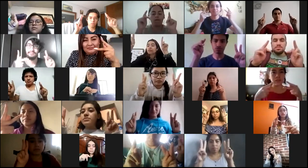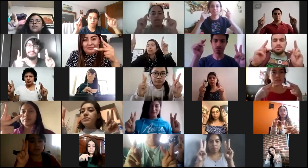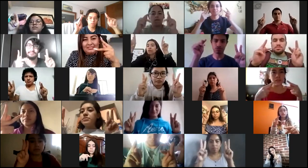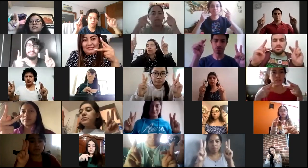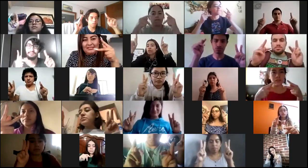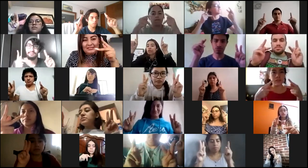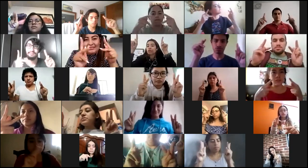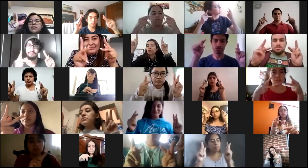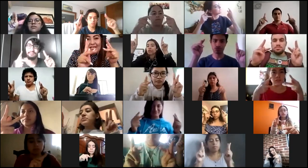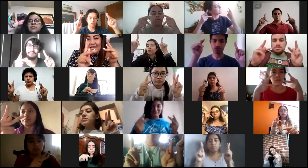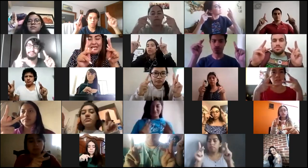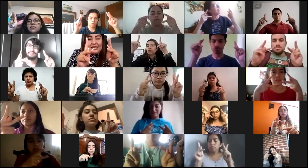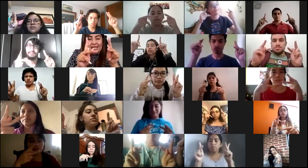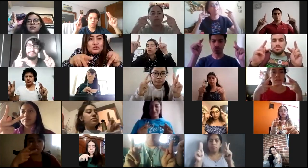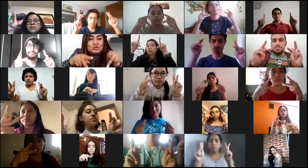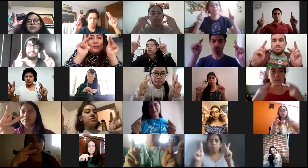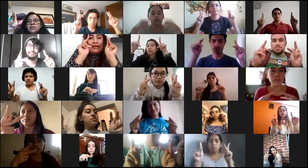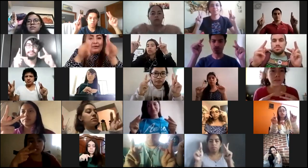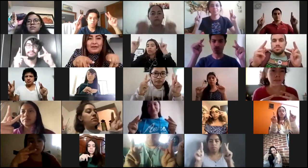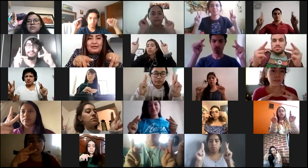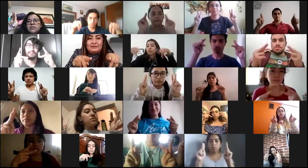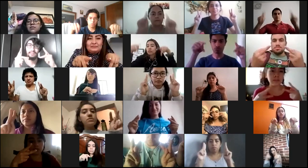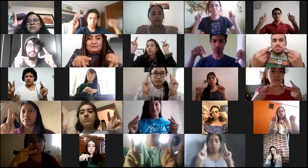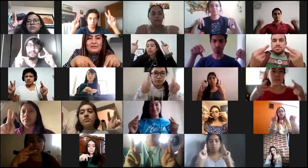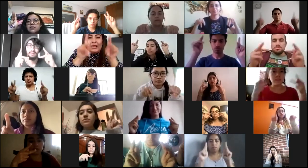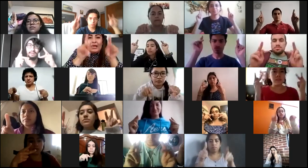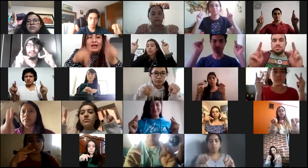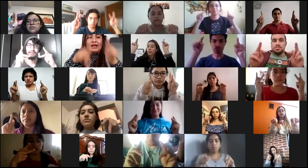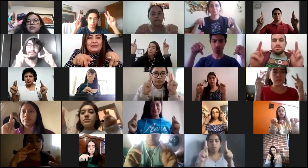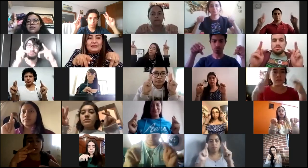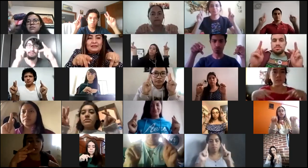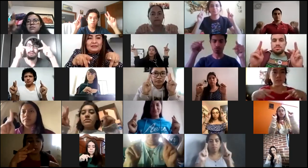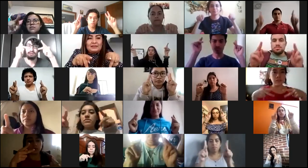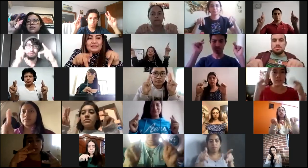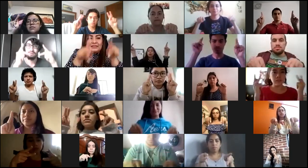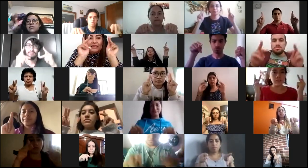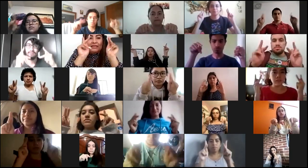¿Sí? Y sube y baja. K. ¿Sí, Gibran?